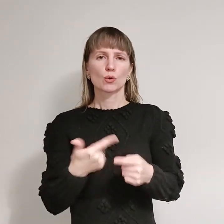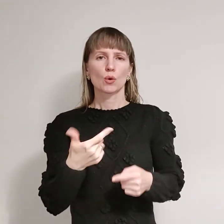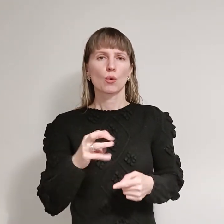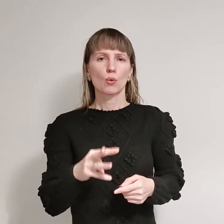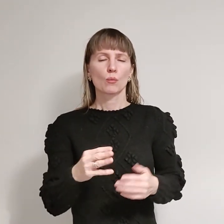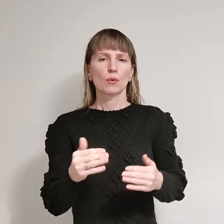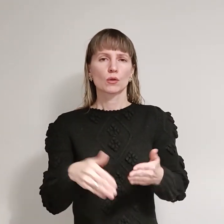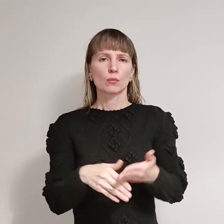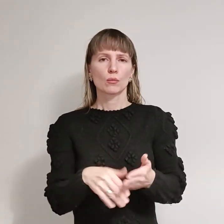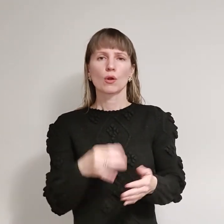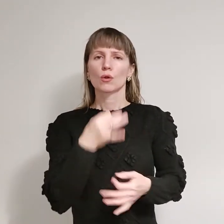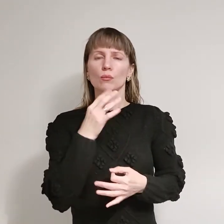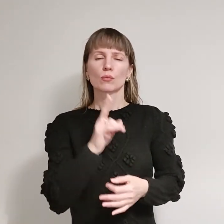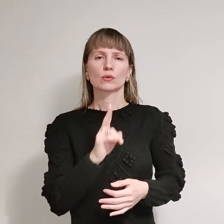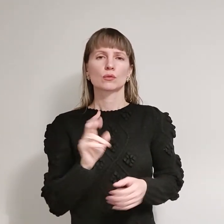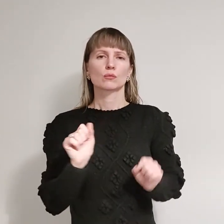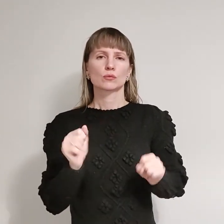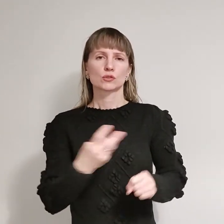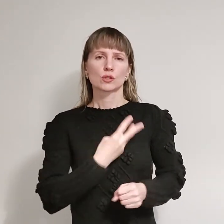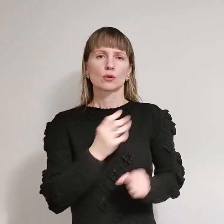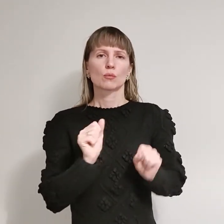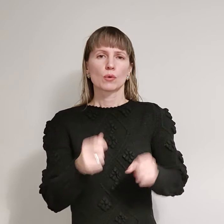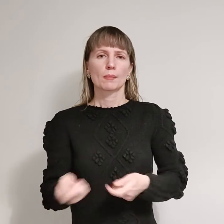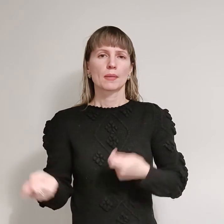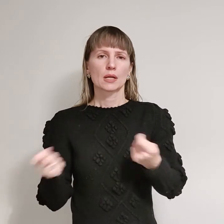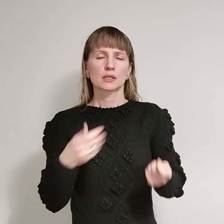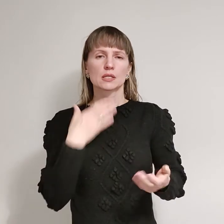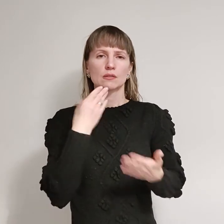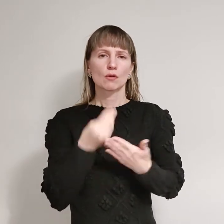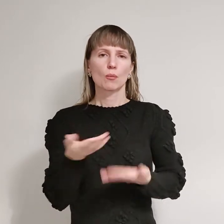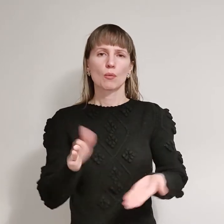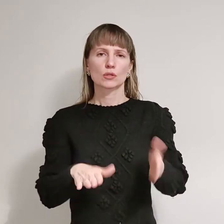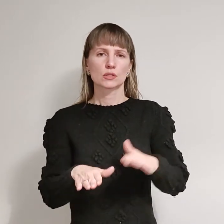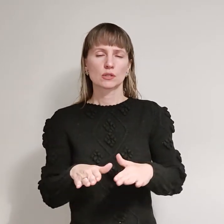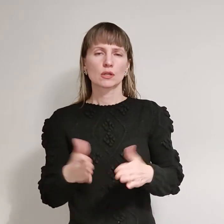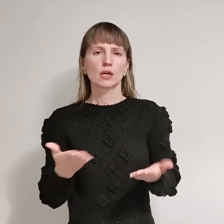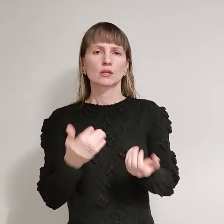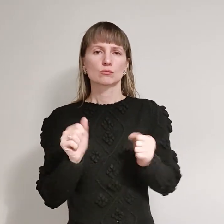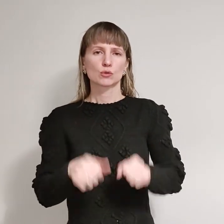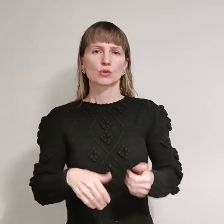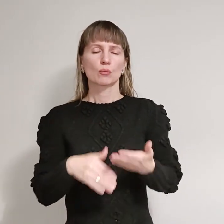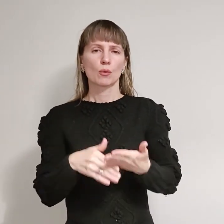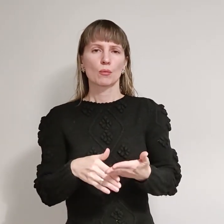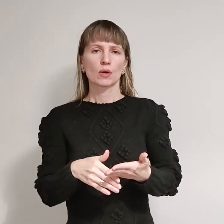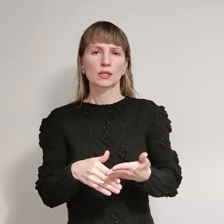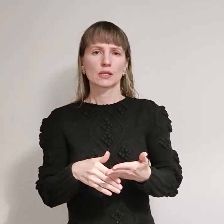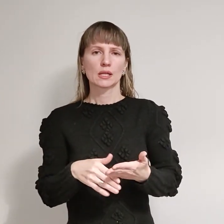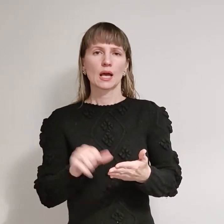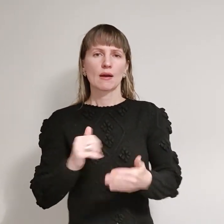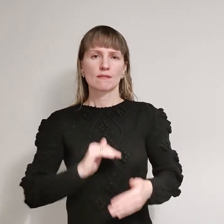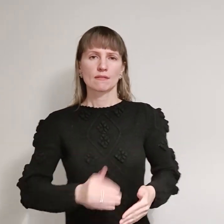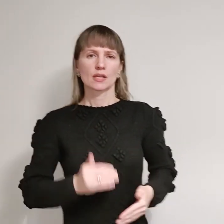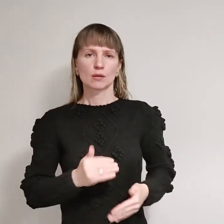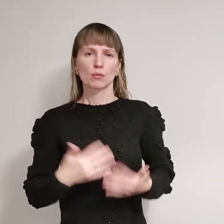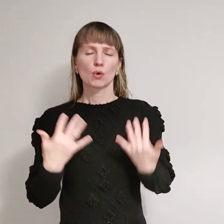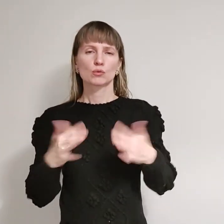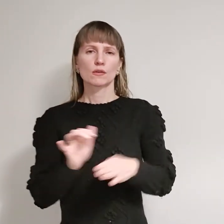допомоги. Будь-хто бажаючи може принести свою посилку, яка зможе допомогти, а компанія вже відправить її туди